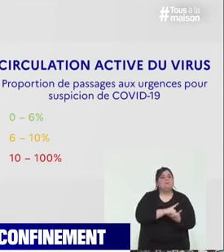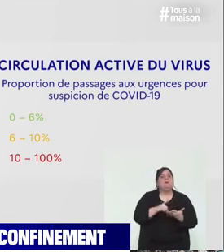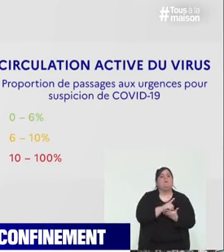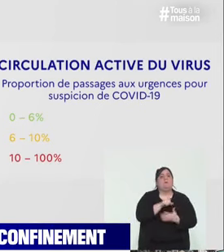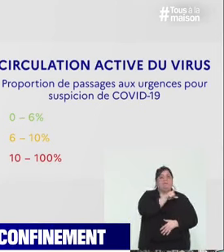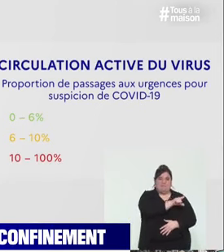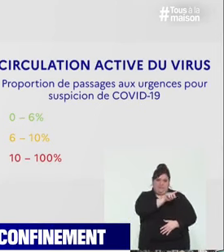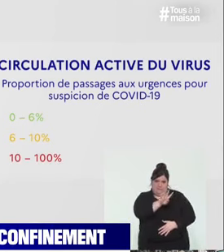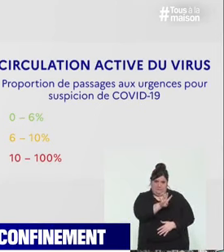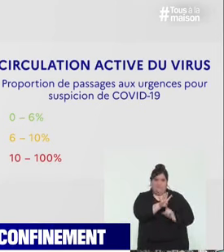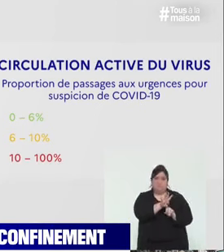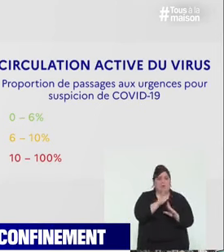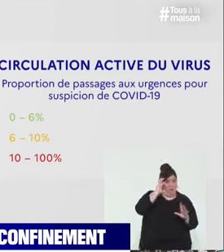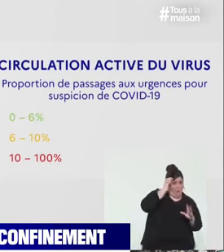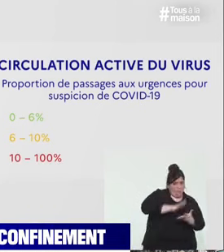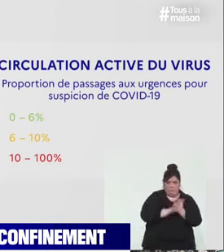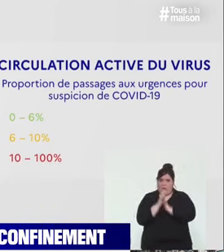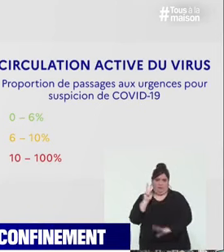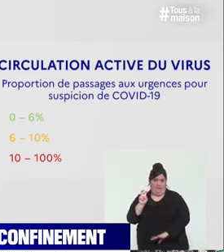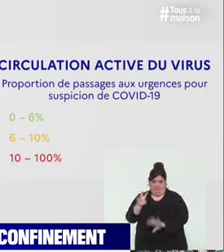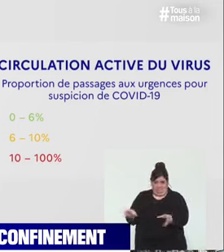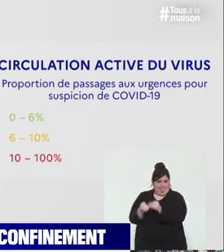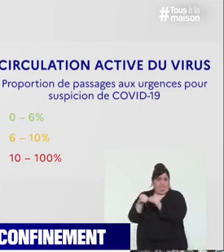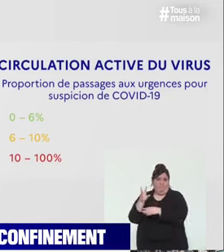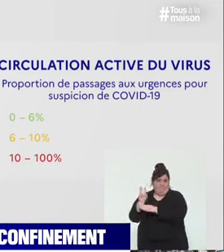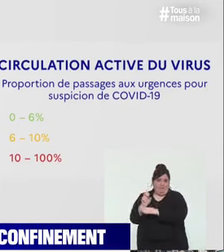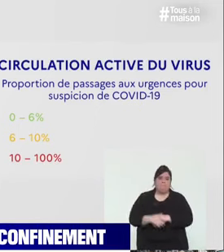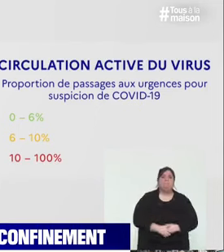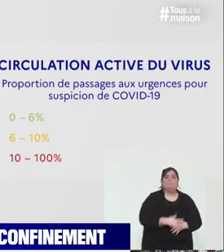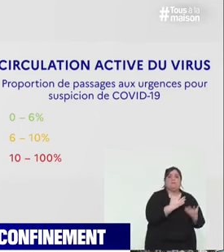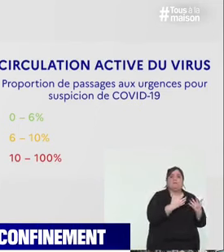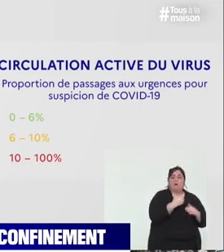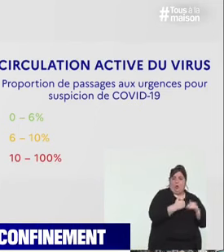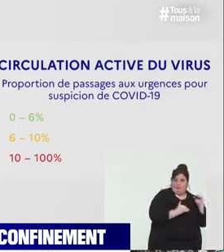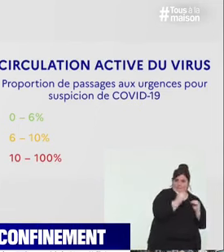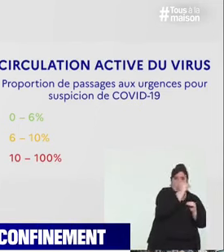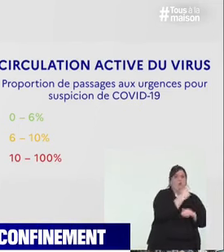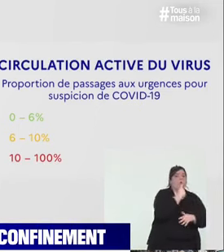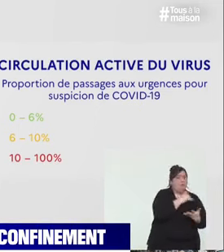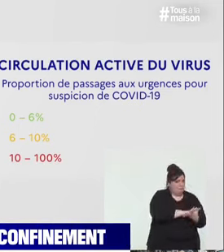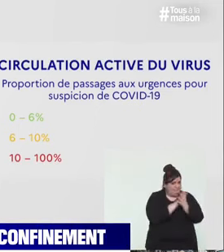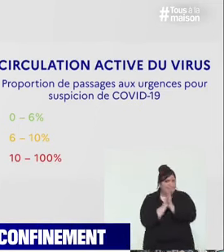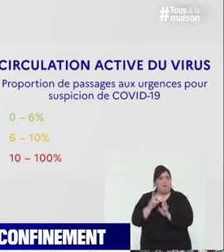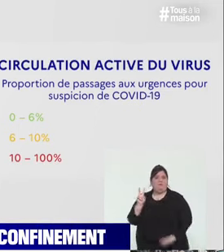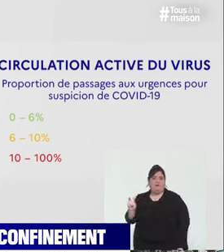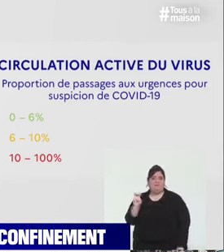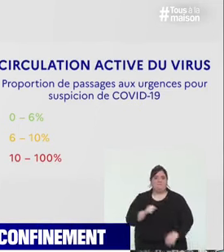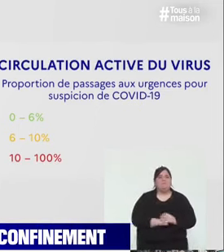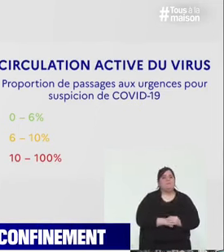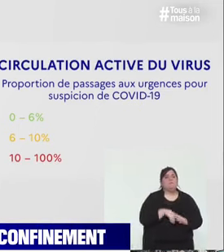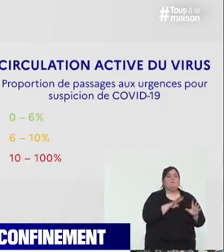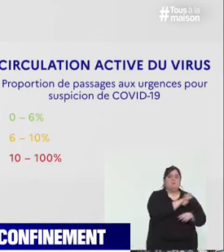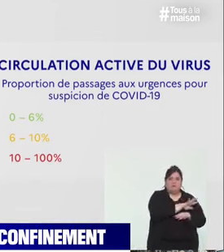synthétique vert. Pour la Haute-Corse, on passe du rouge au vert. Pour le Lot, du rouge au vert. Pour